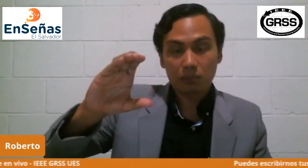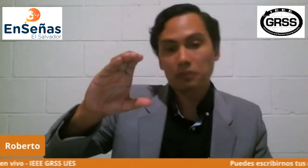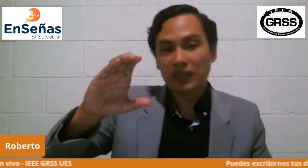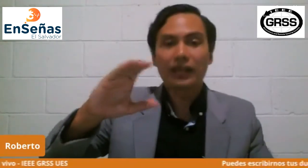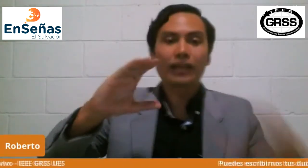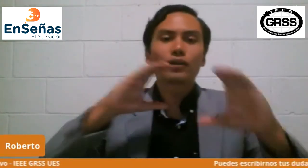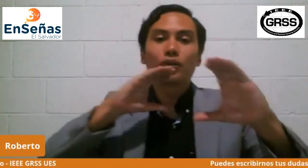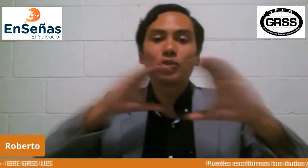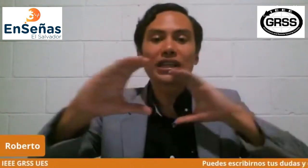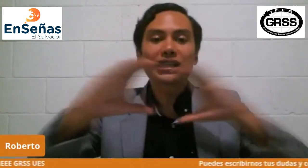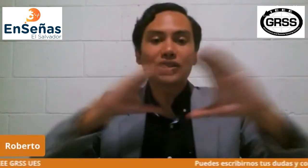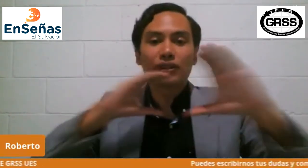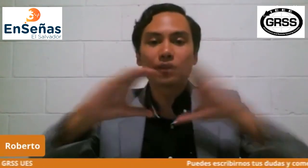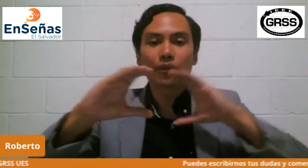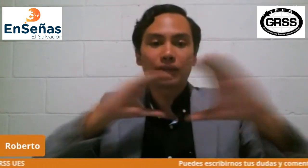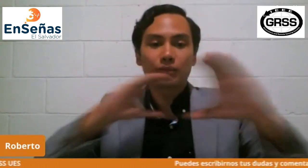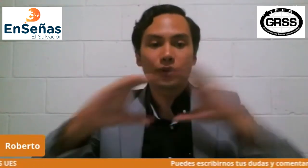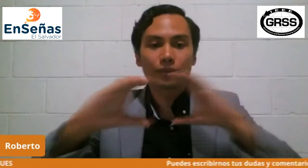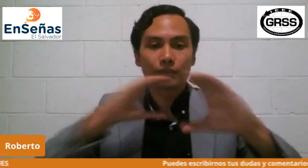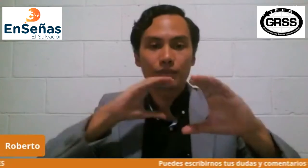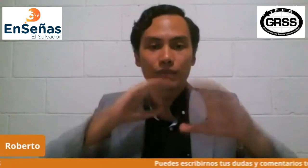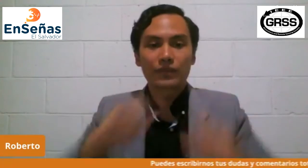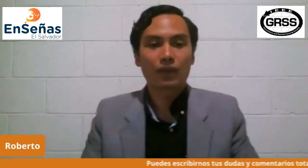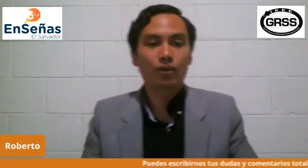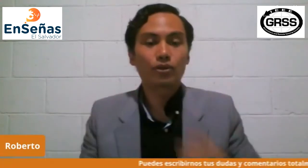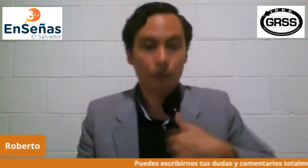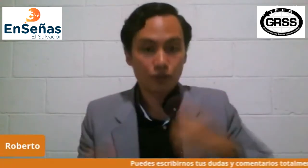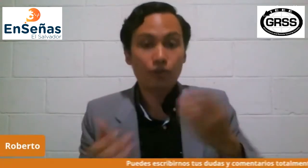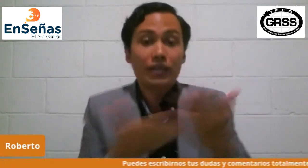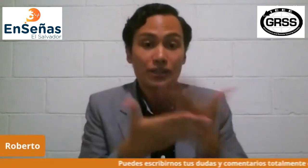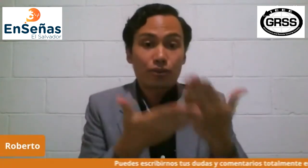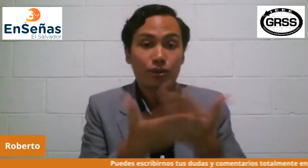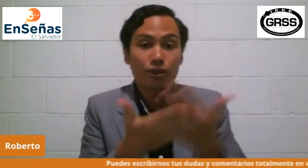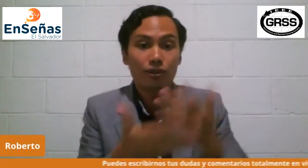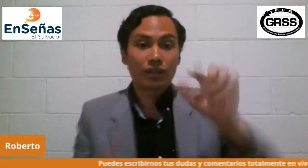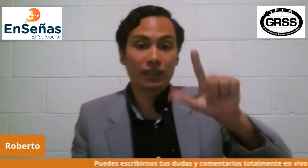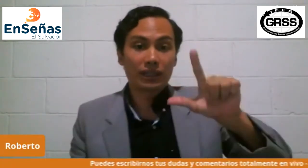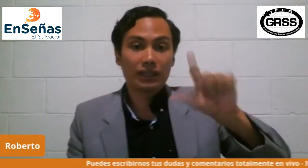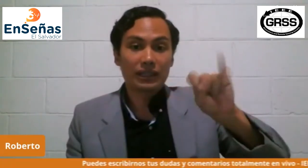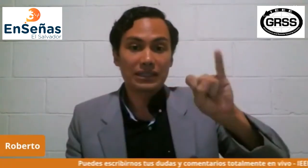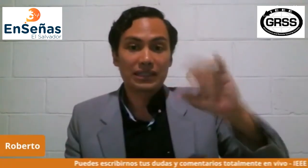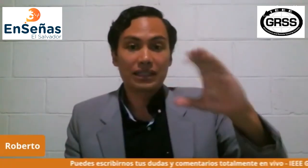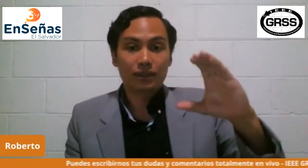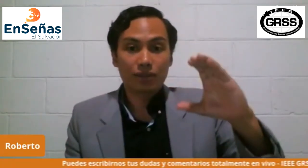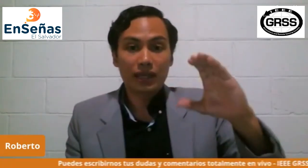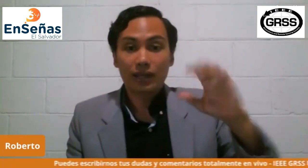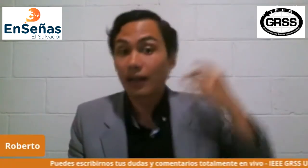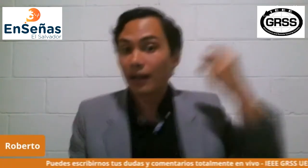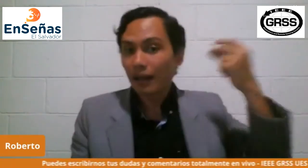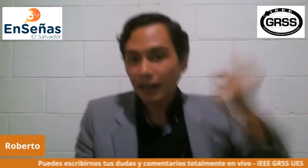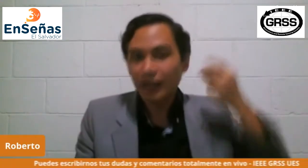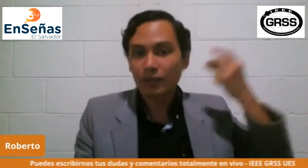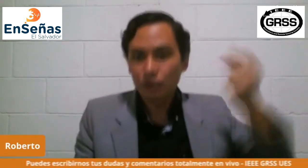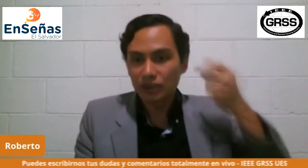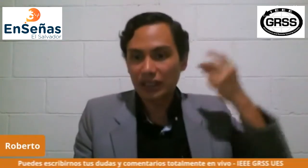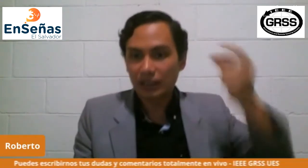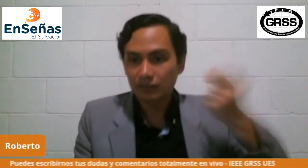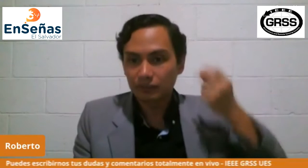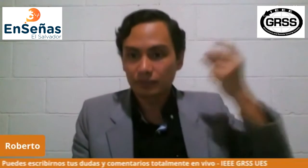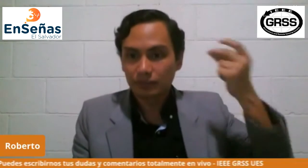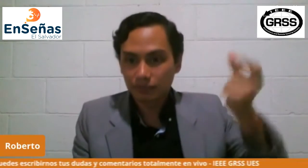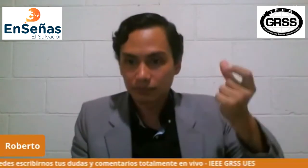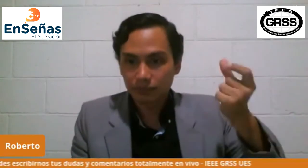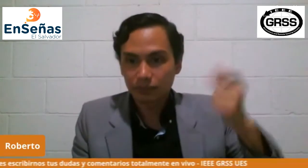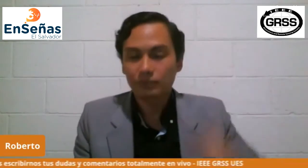Licenciatura en comunicaciones, por ejemplo. O yo estudio licenciatura en música.